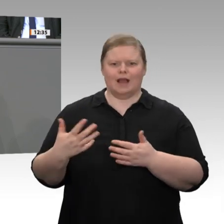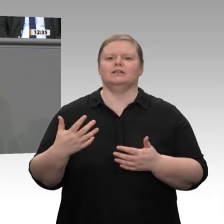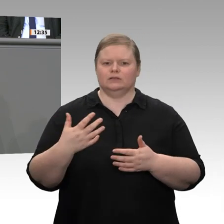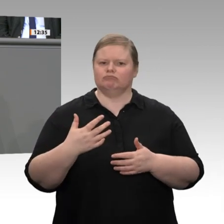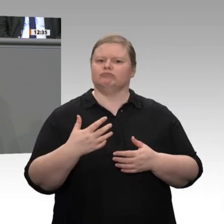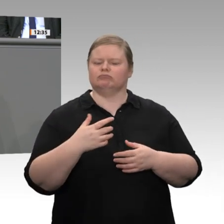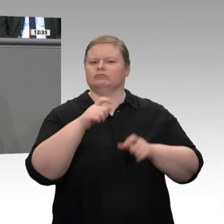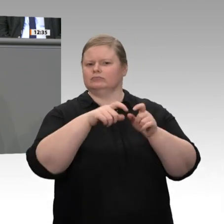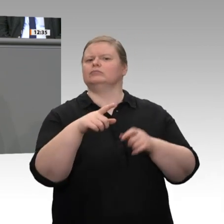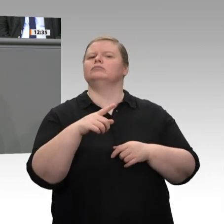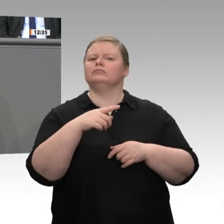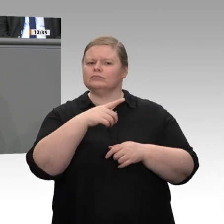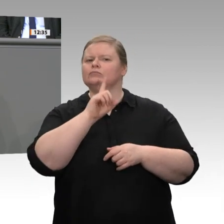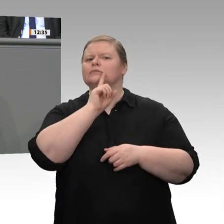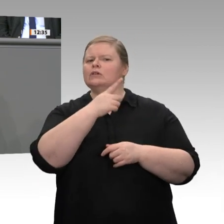Dank dafür.